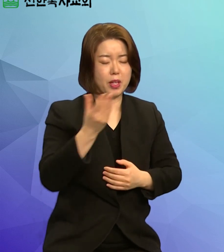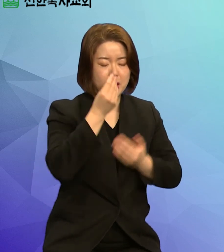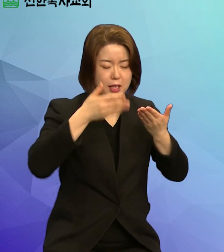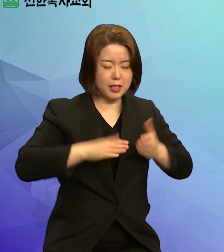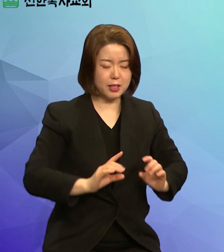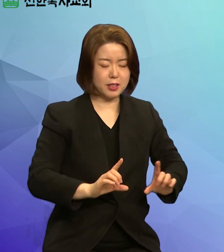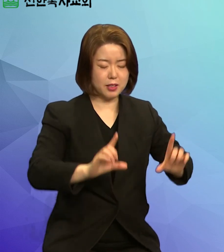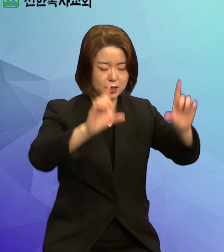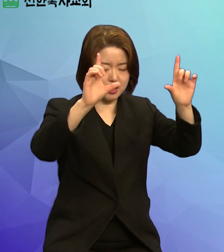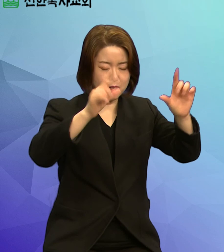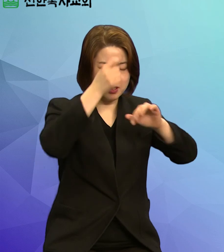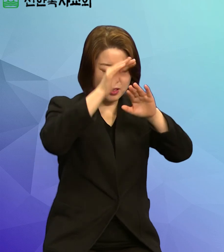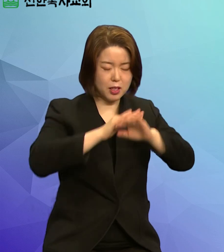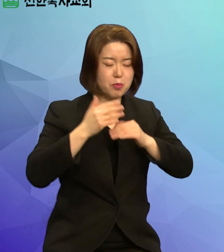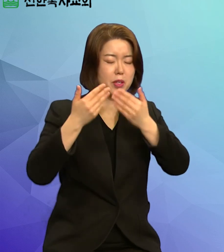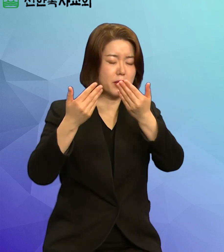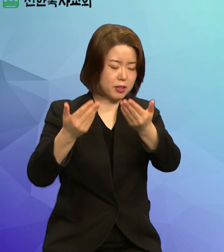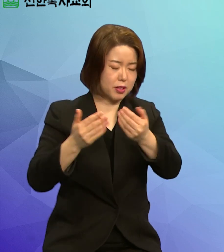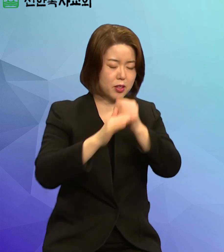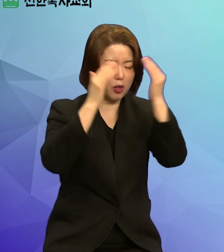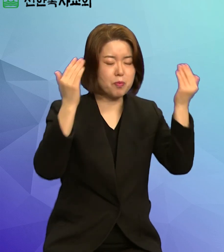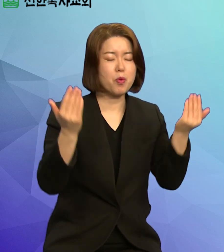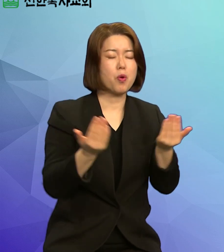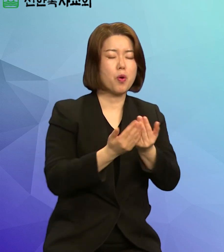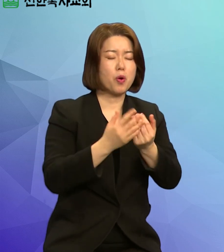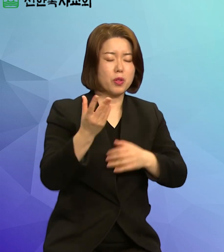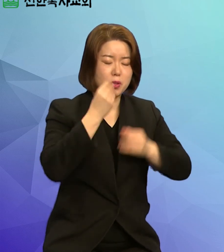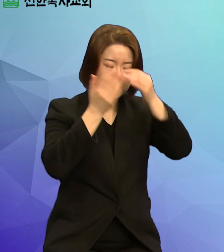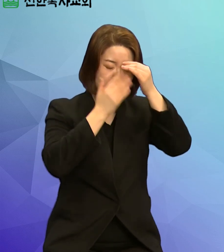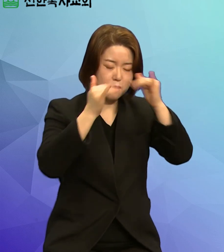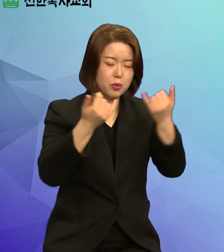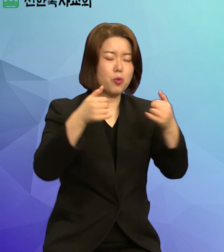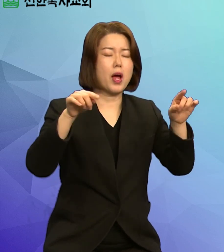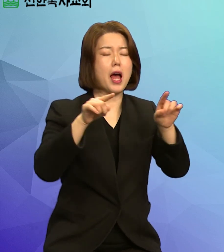주일 예배를 드리는 모든